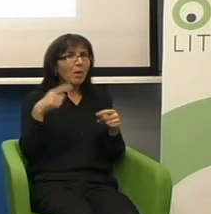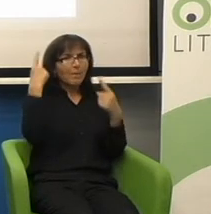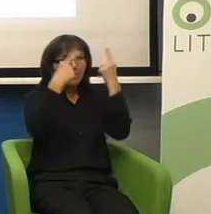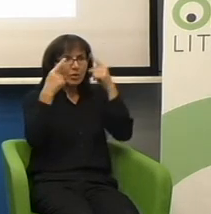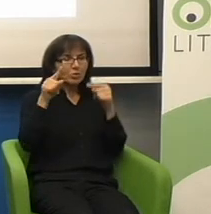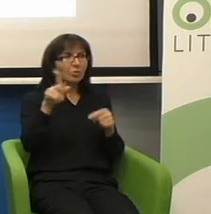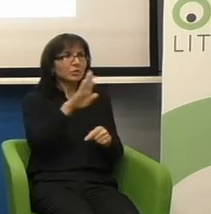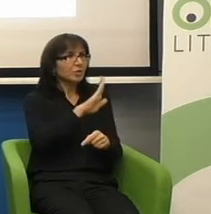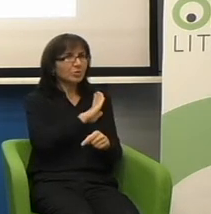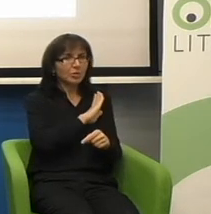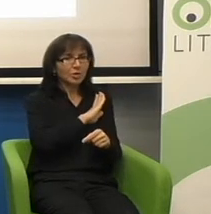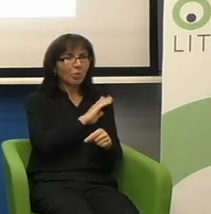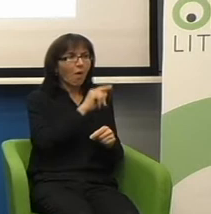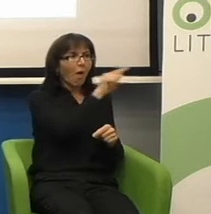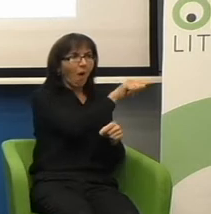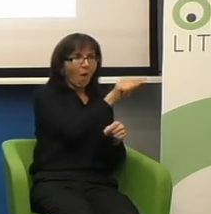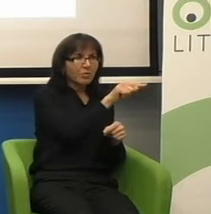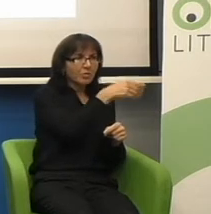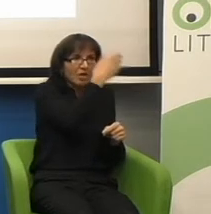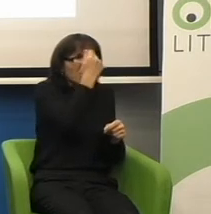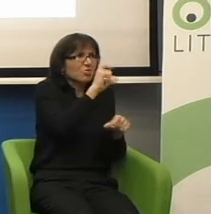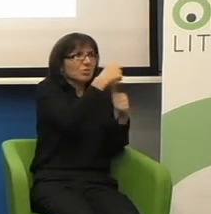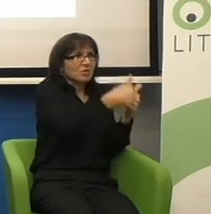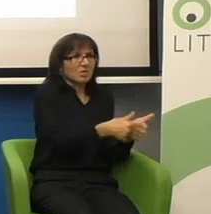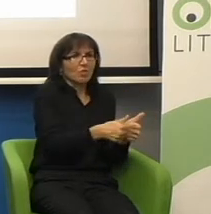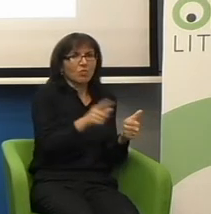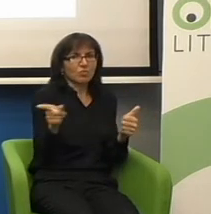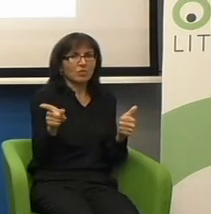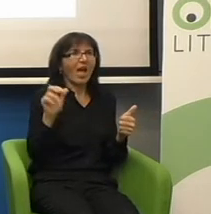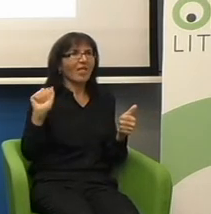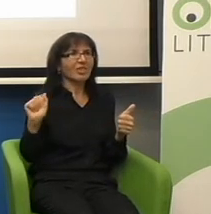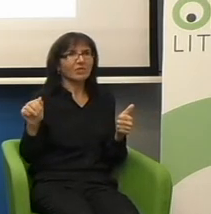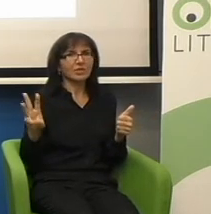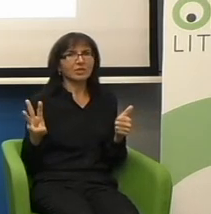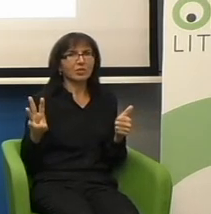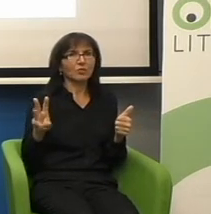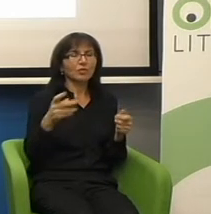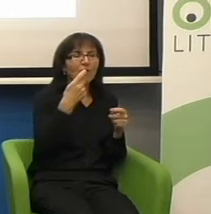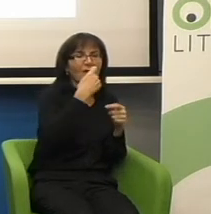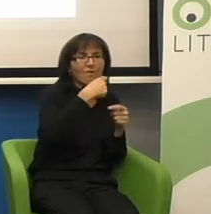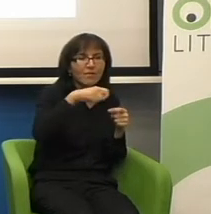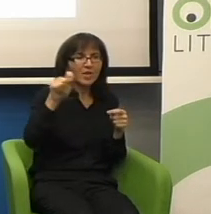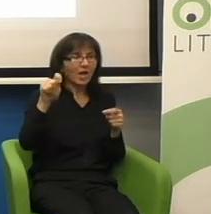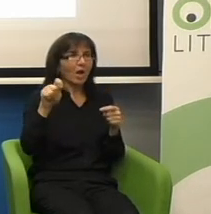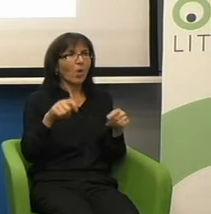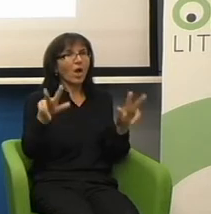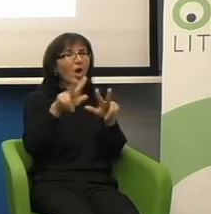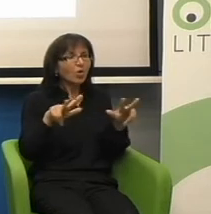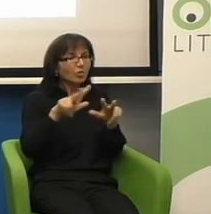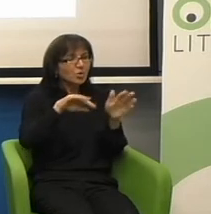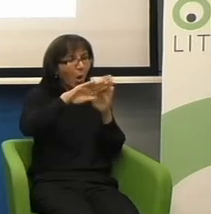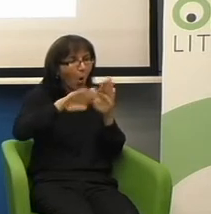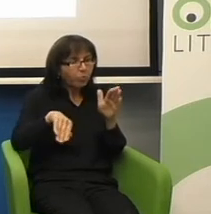że oni nie żyją. Oni nie wiedzieli, co się z nią stało. No, wyjechała z polską rodziną, której była służącą, gdzieś zaginęła, tak? No,